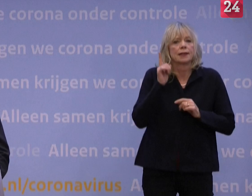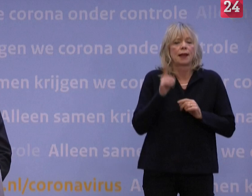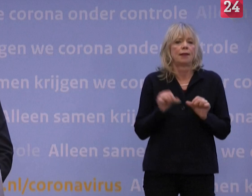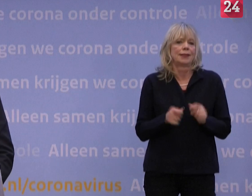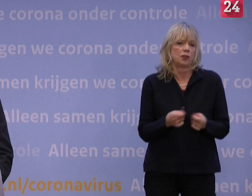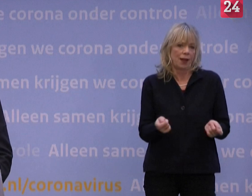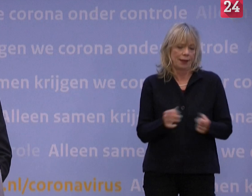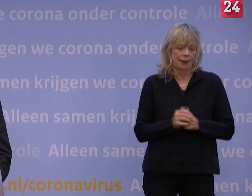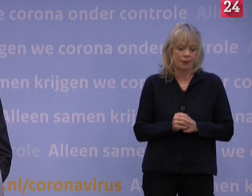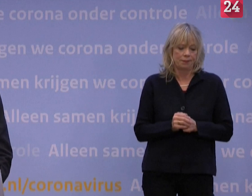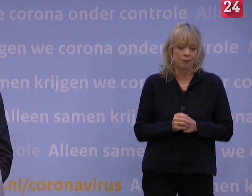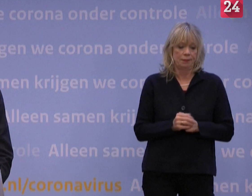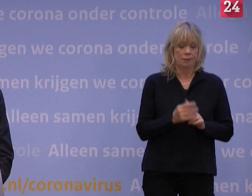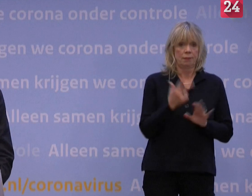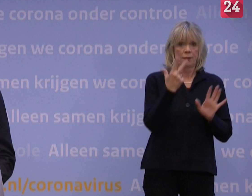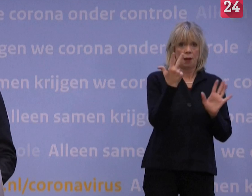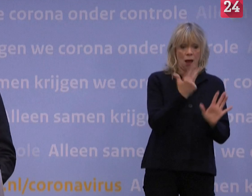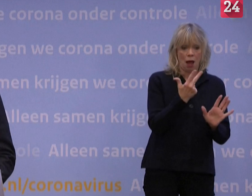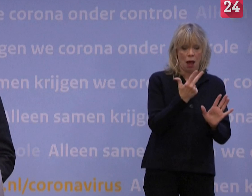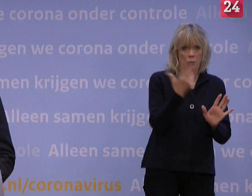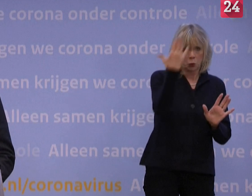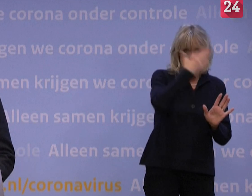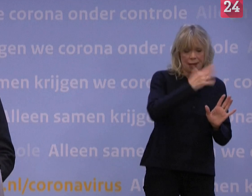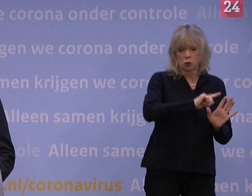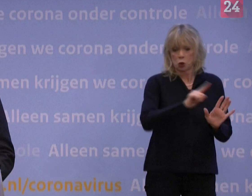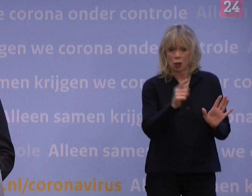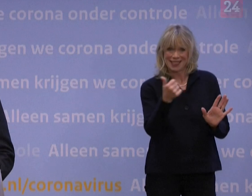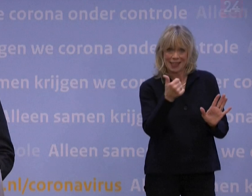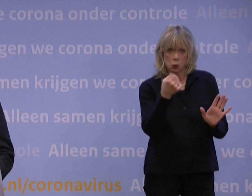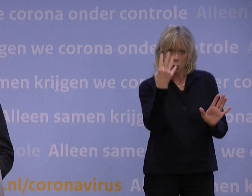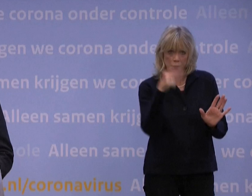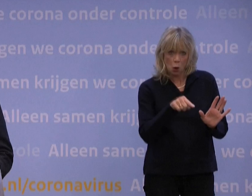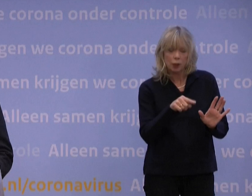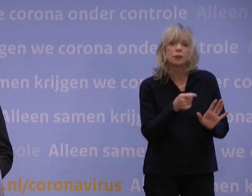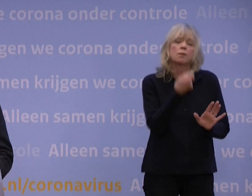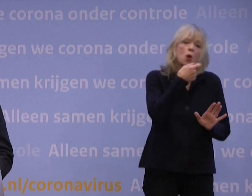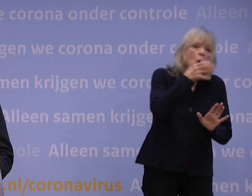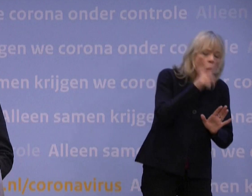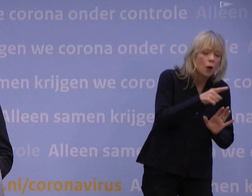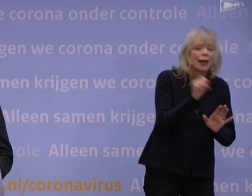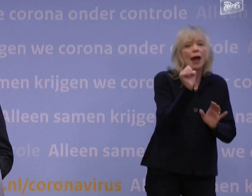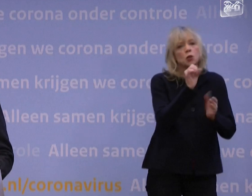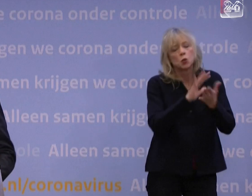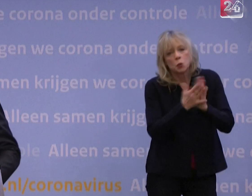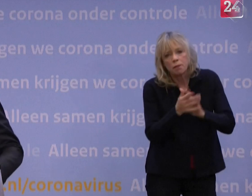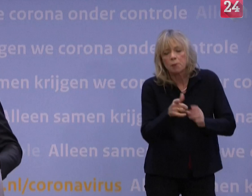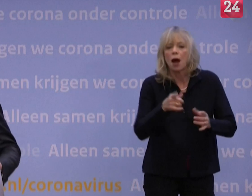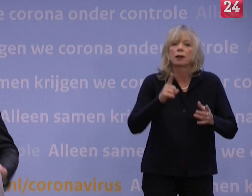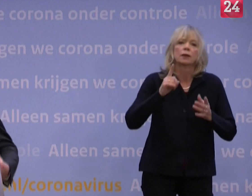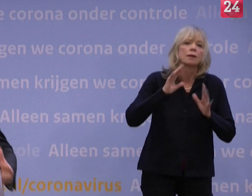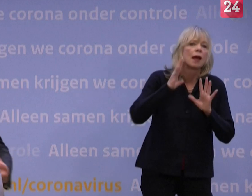tussen 8 uur 's avonds en 6 uur 's morgens zijn de horeca en de supermarkten en andere levensmiddelenwinkels de